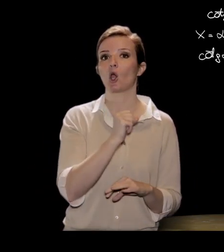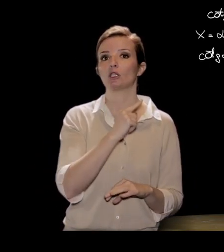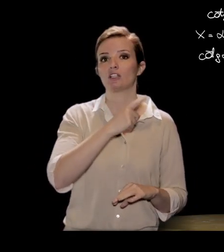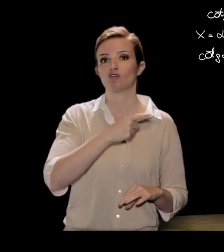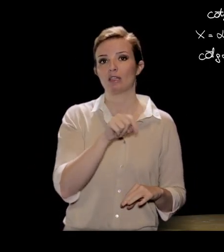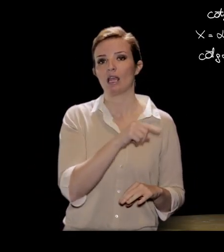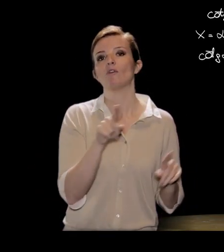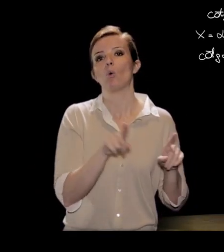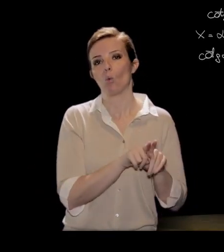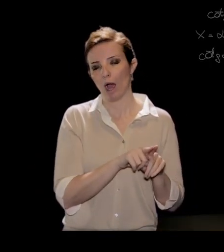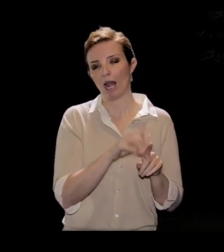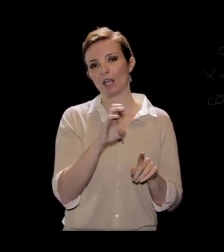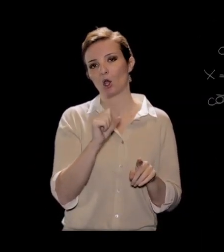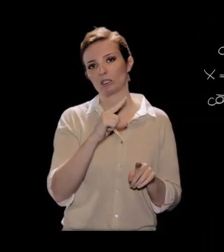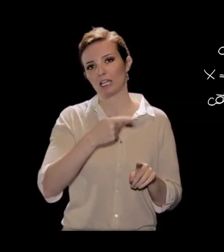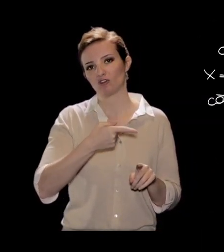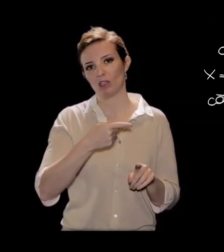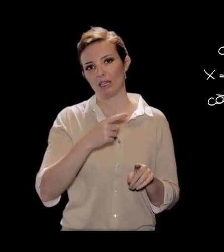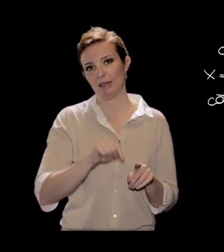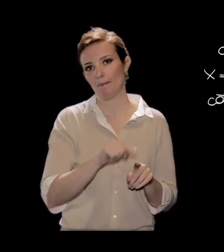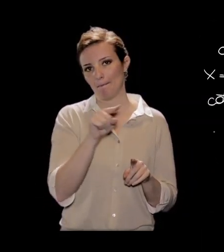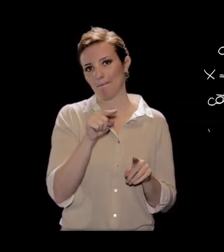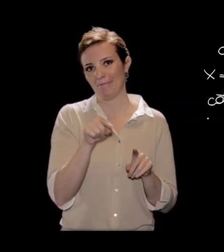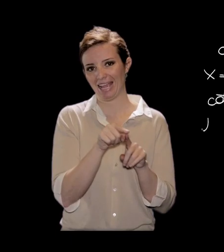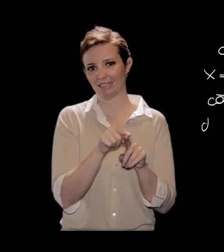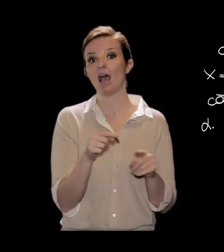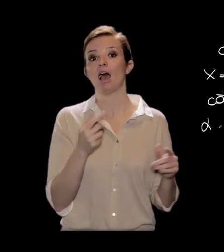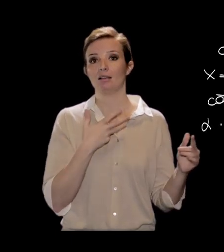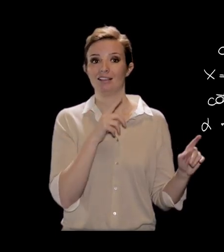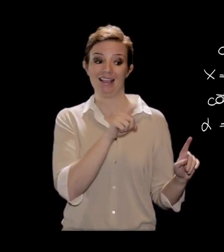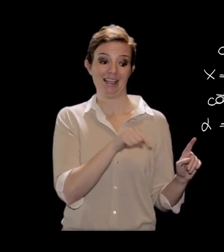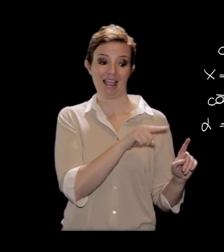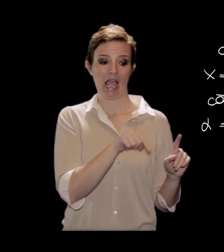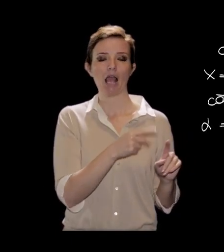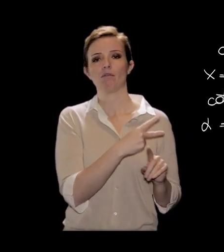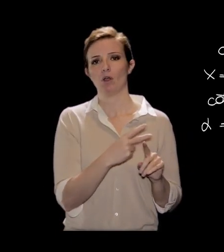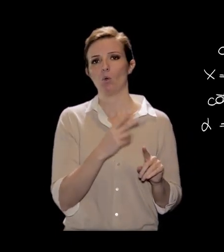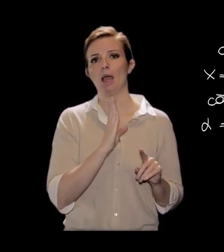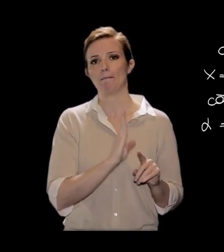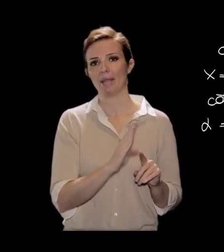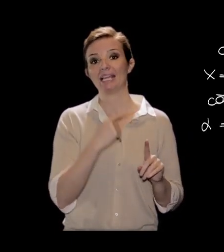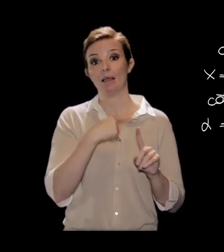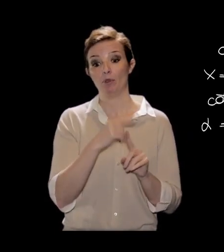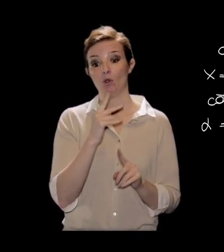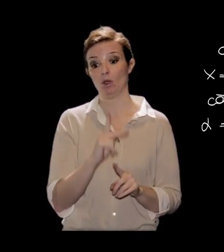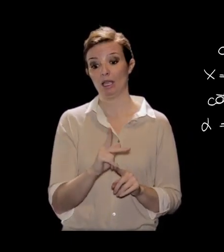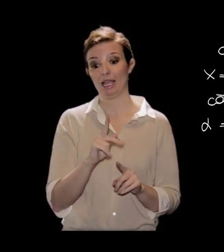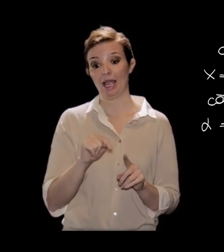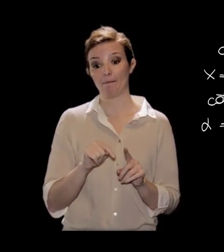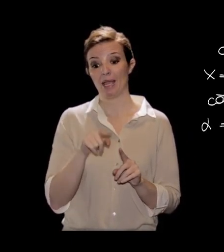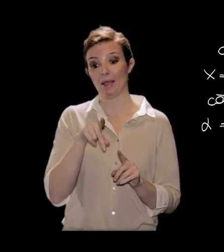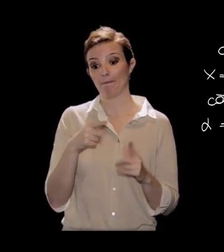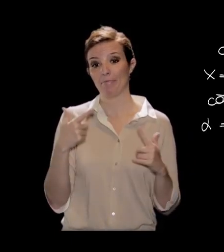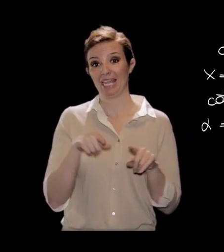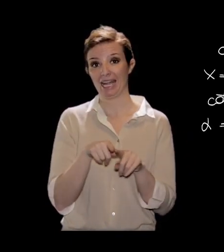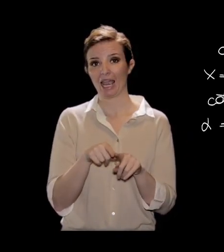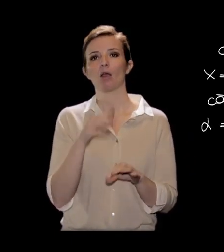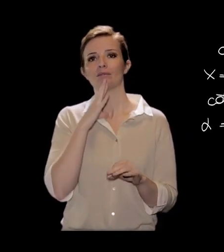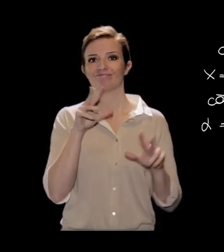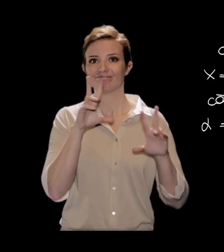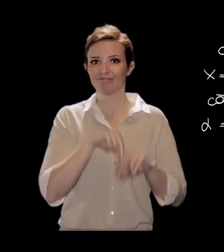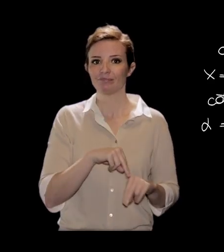α uguale a cotangente β, α sarà uguale a β più kπ. Di nuovo, con